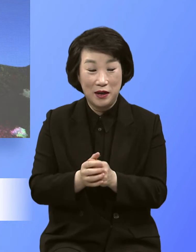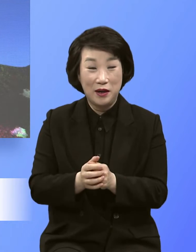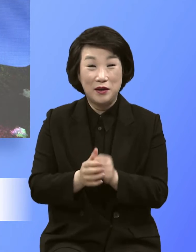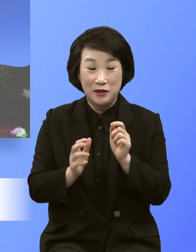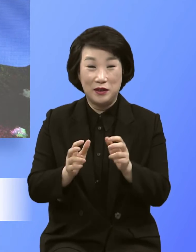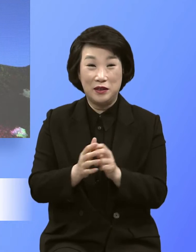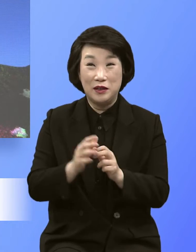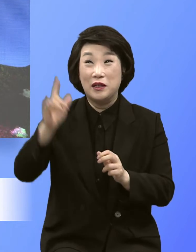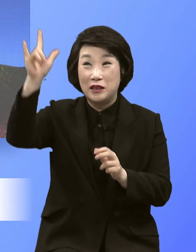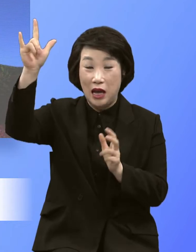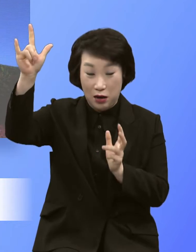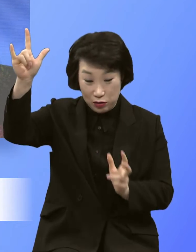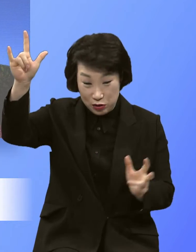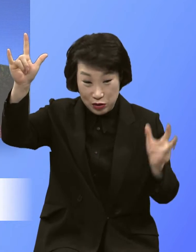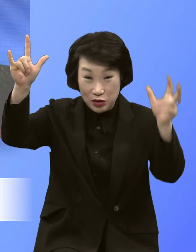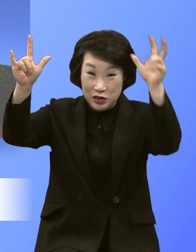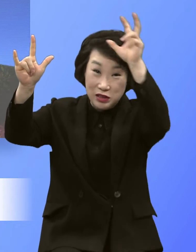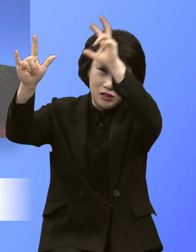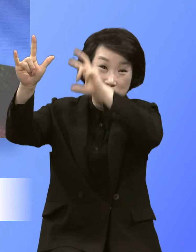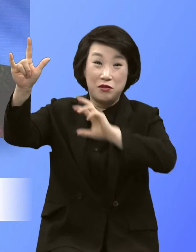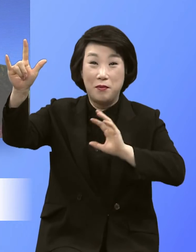달려가듯이 지구가